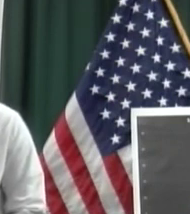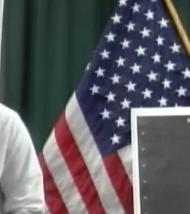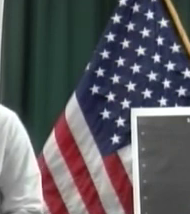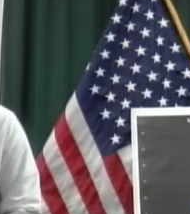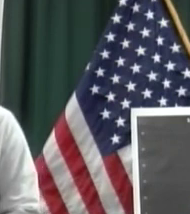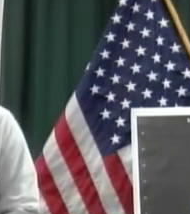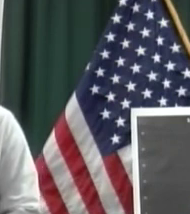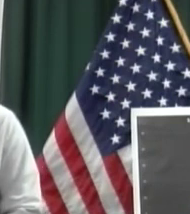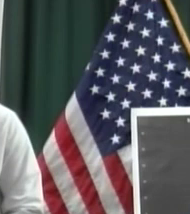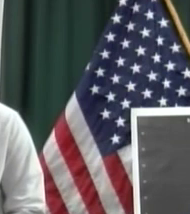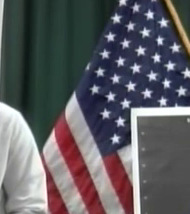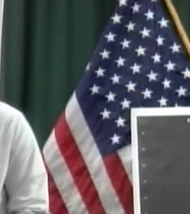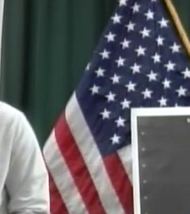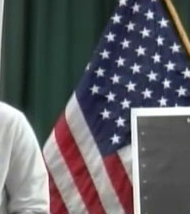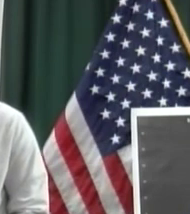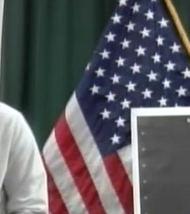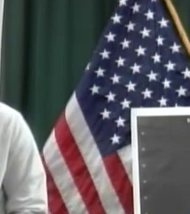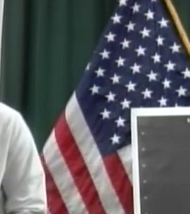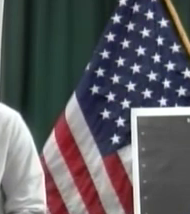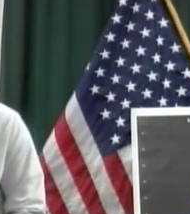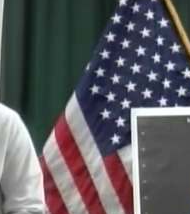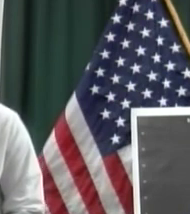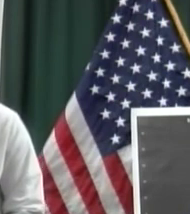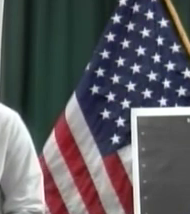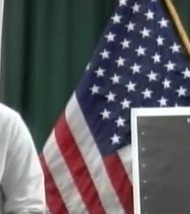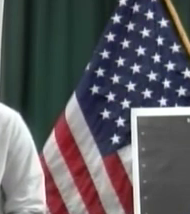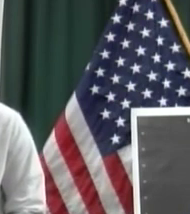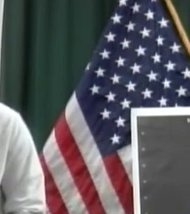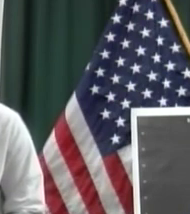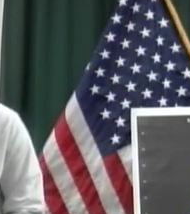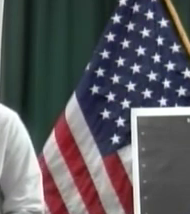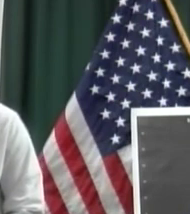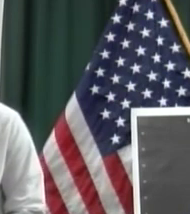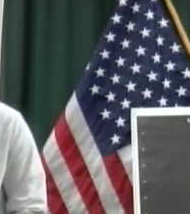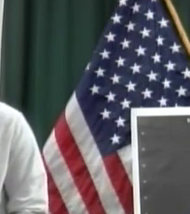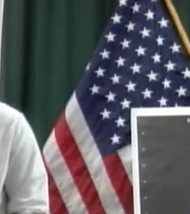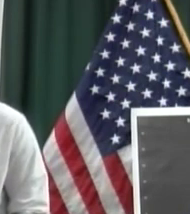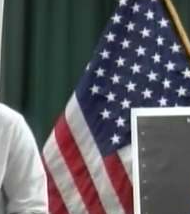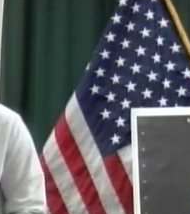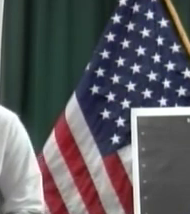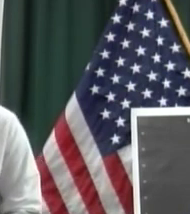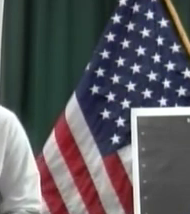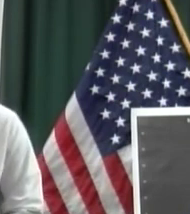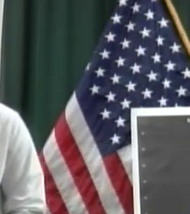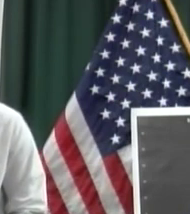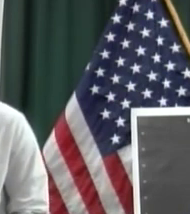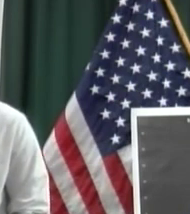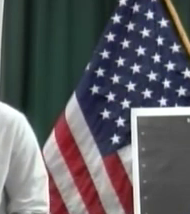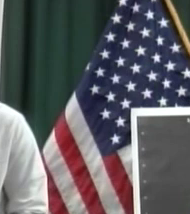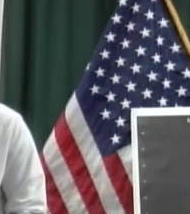incendio, llamen al 911. Para más preguntas pueden llamar al